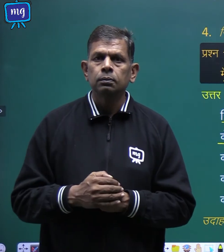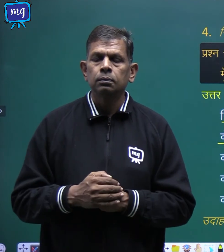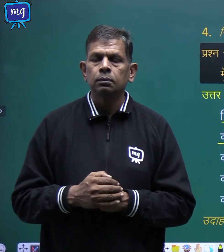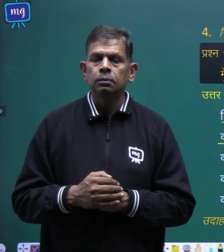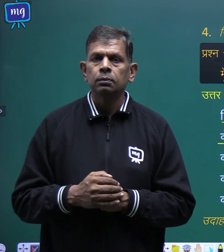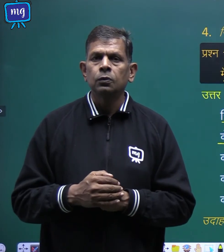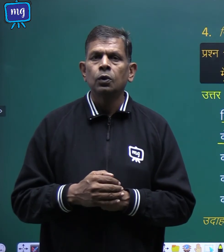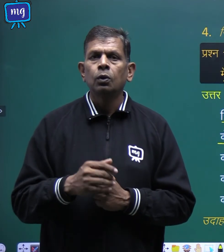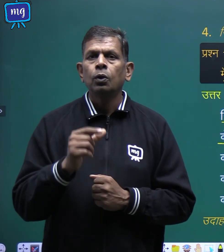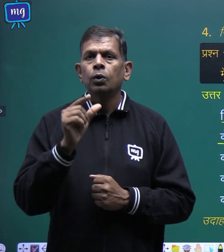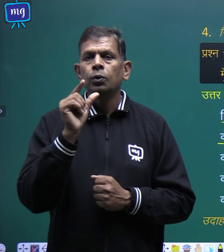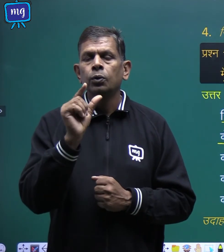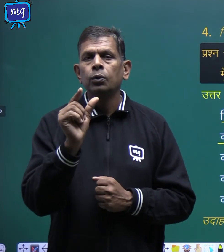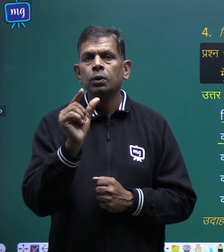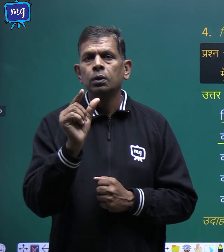वे यूकैरियोटिक